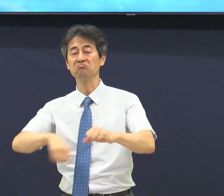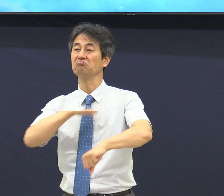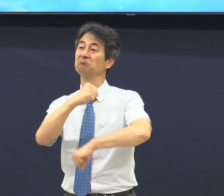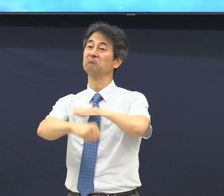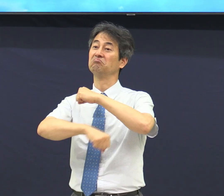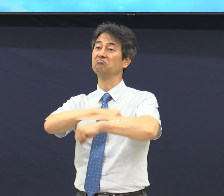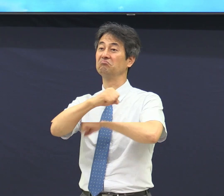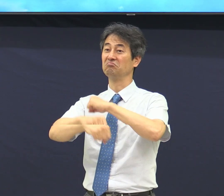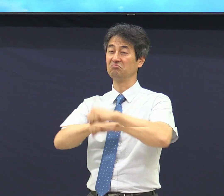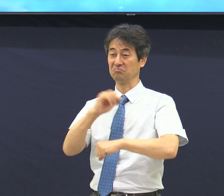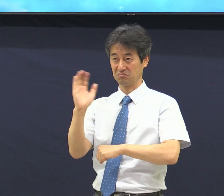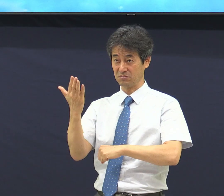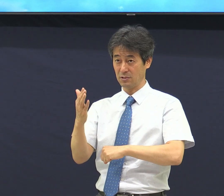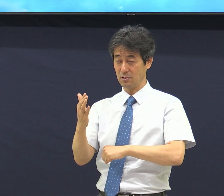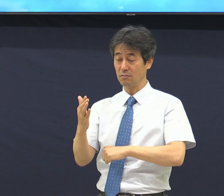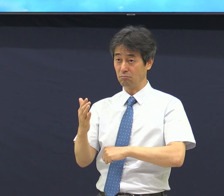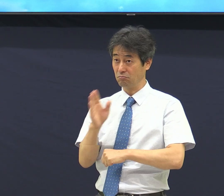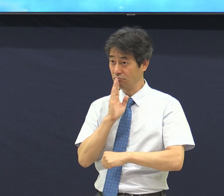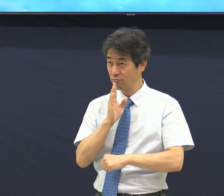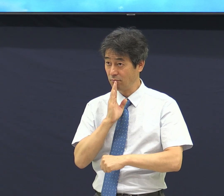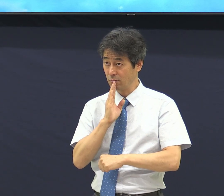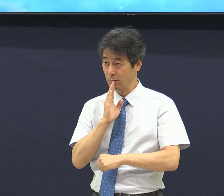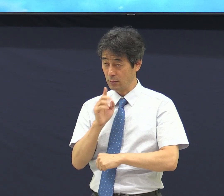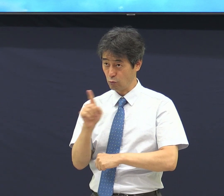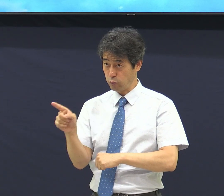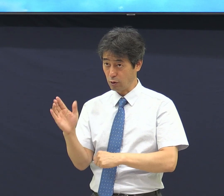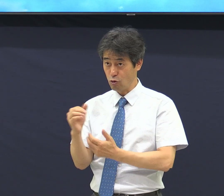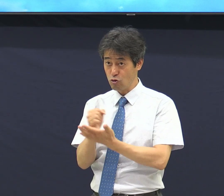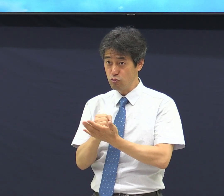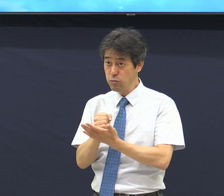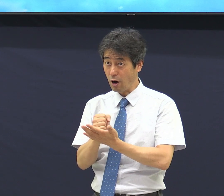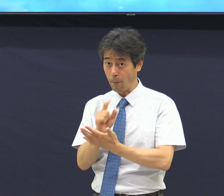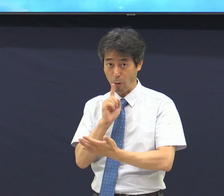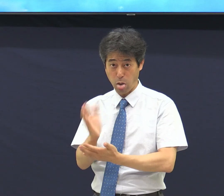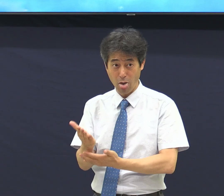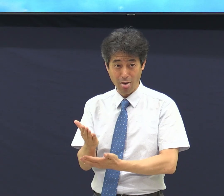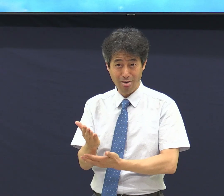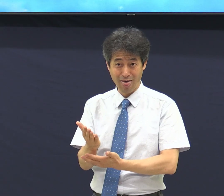일들이 있었지만 사실 요즘 많이 이제 그런 것들에 자유롭게 되었죠.